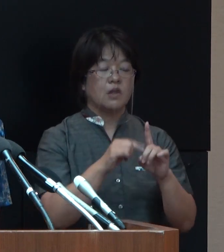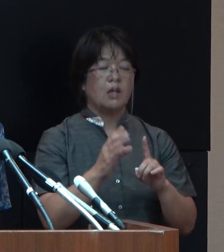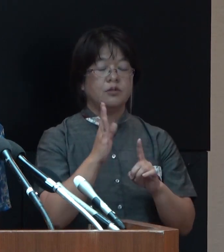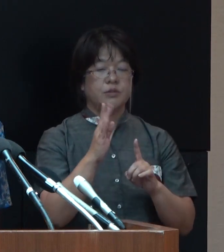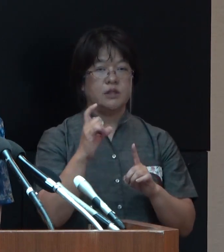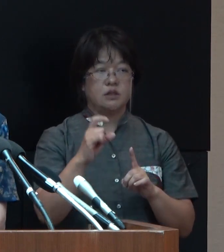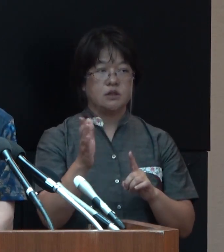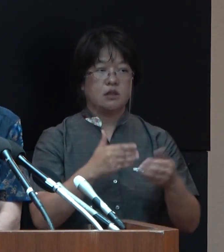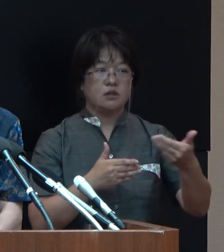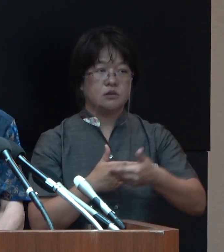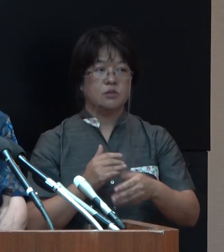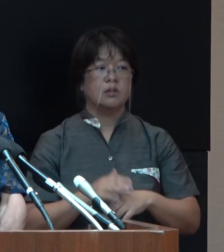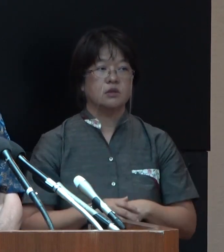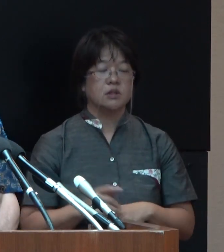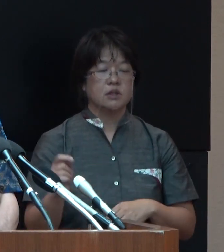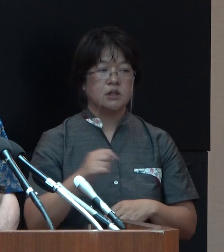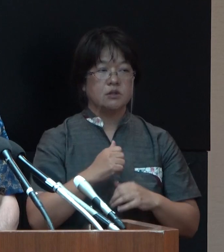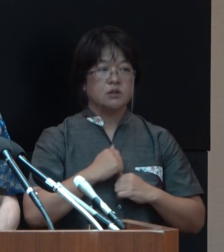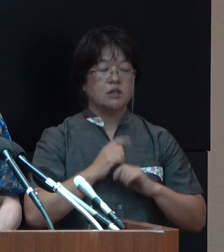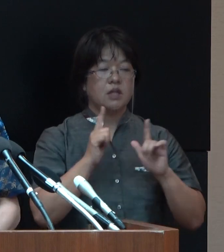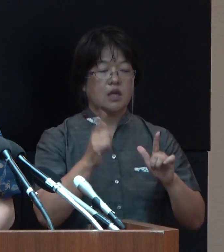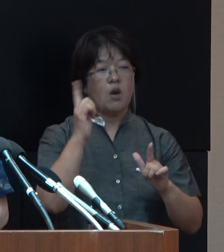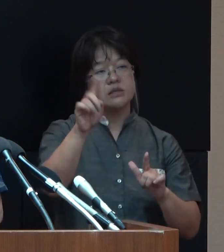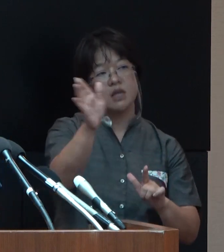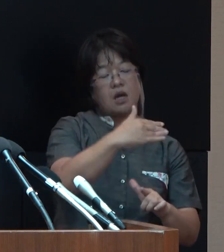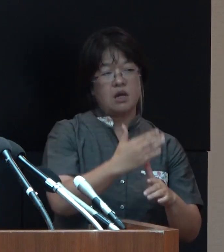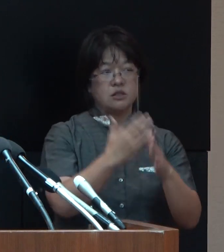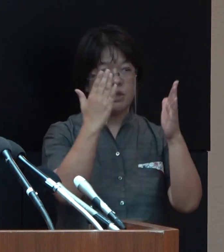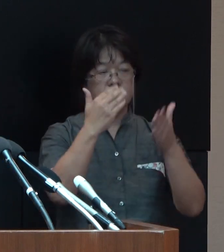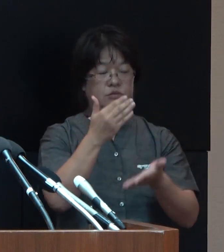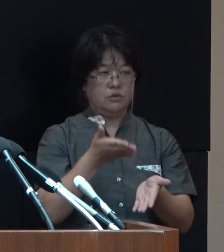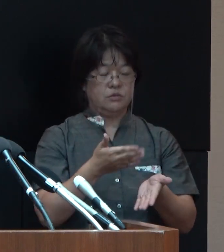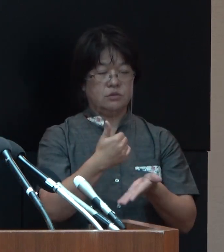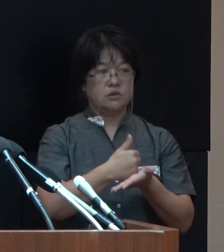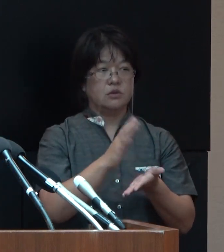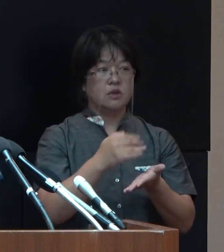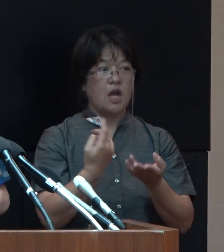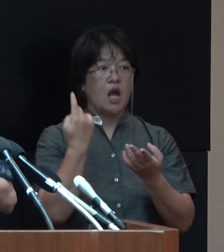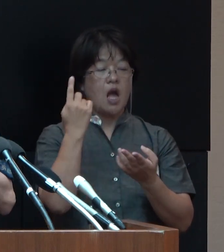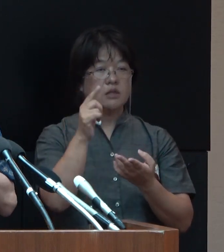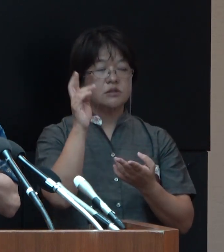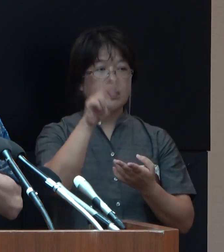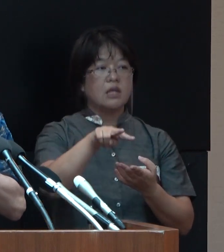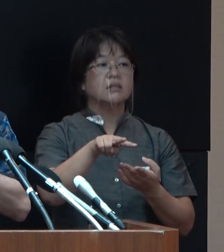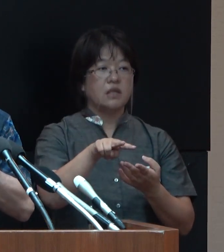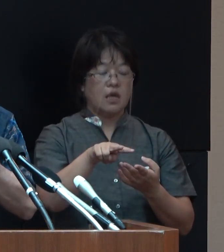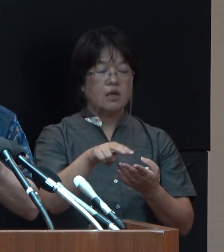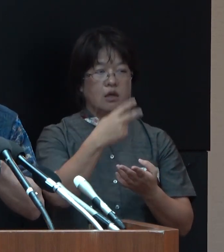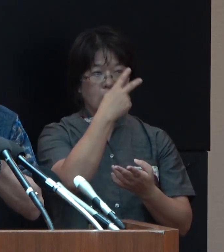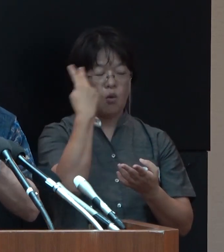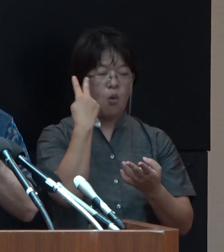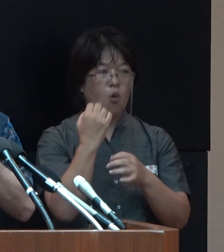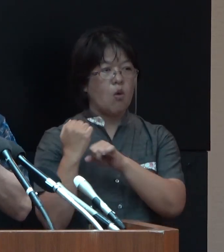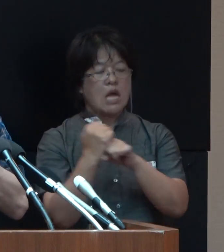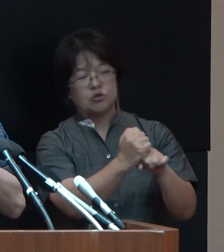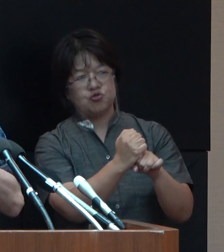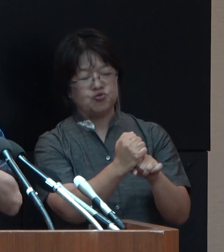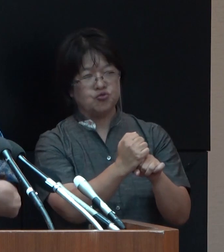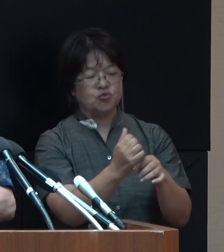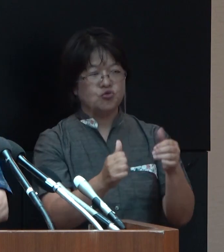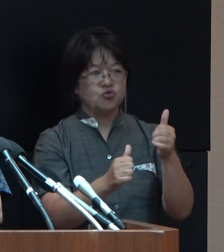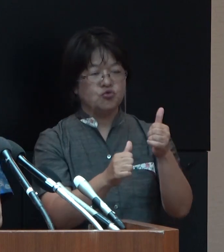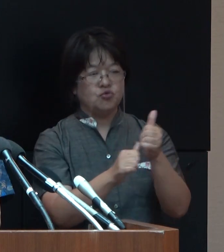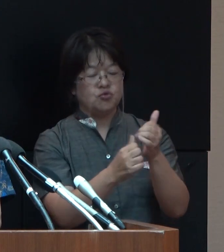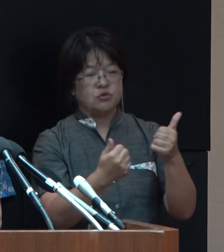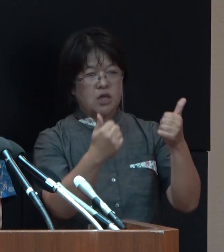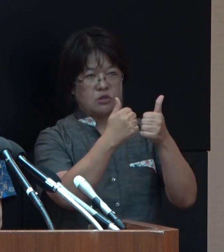RBC の平田です。緊急事態宣言明日からということですが、明日明後日高校野球の準決勝決勝ありますが、そ